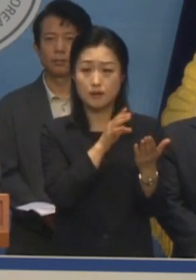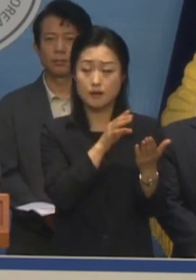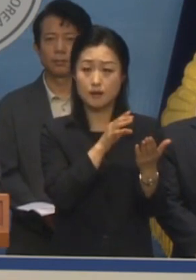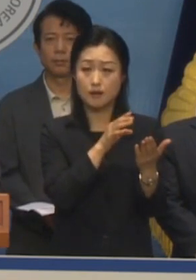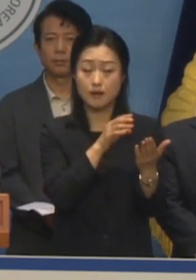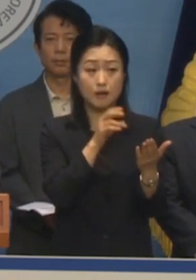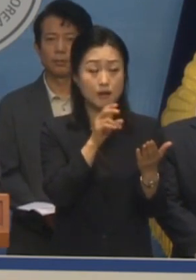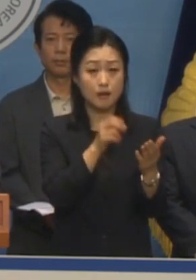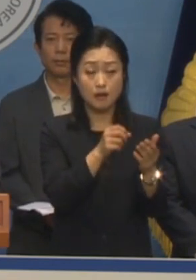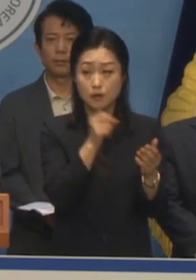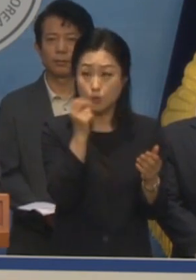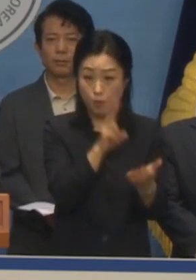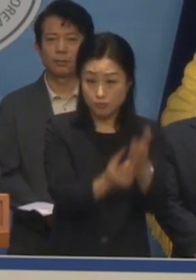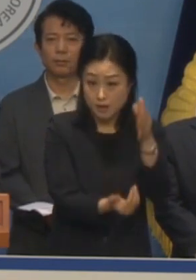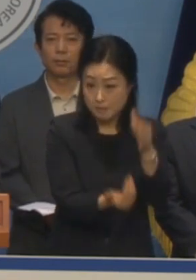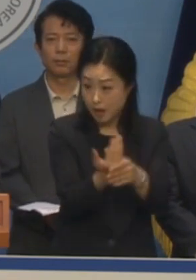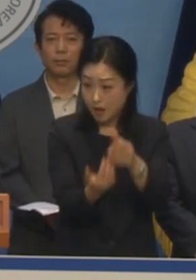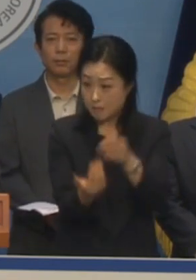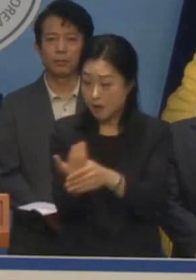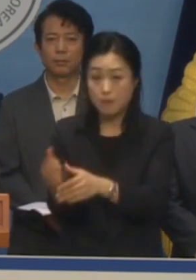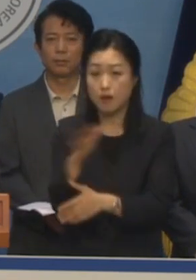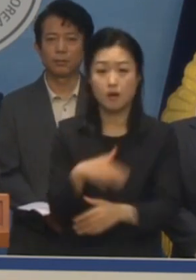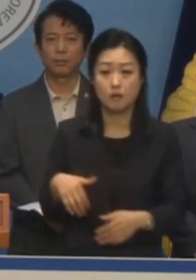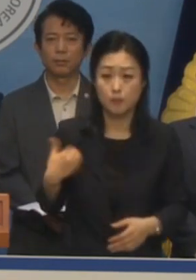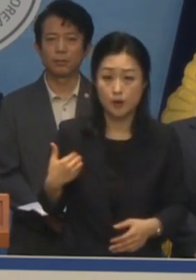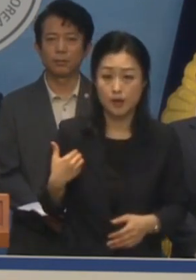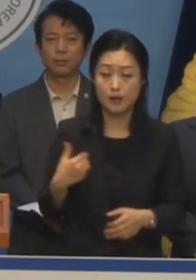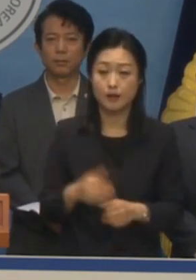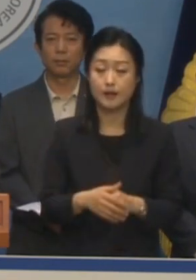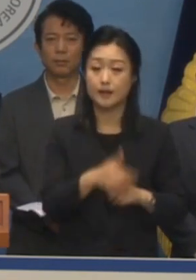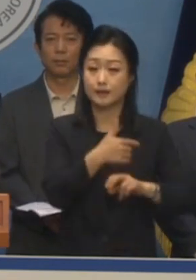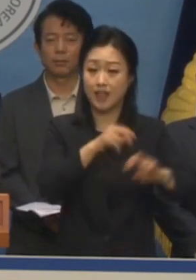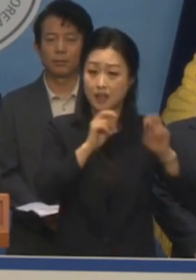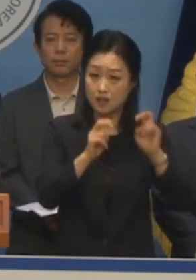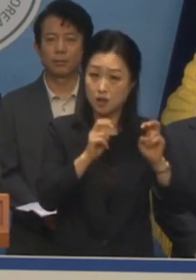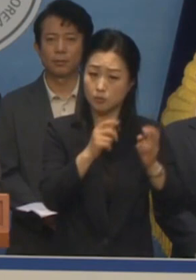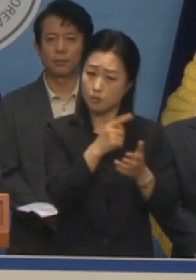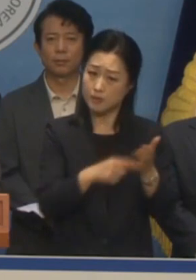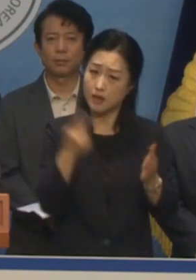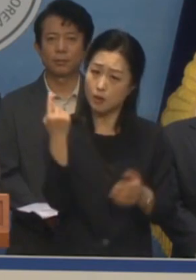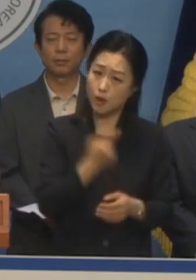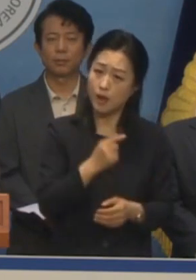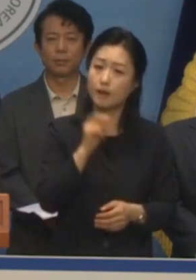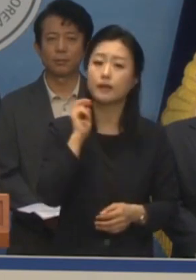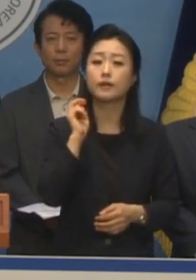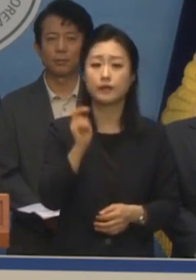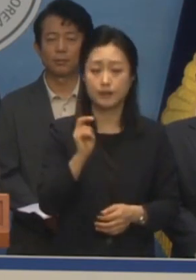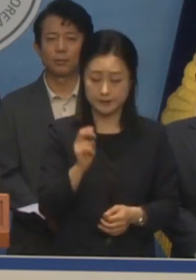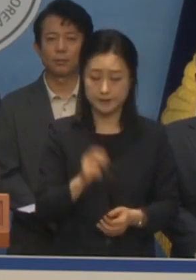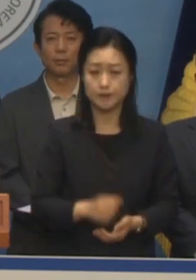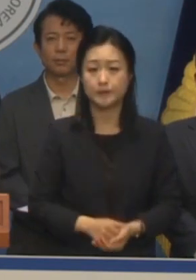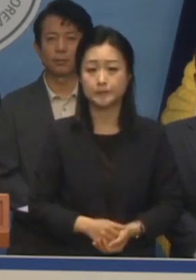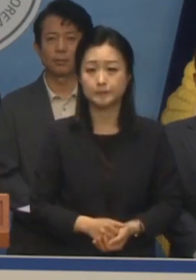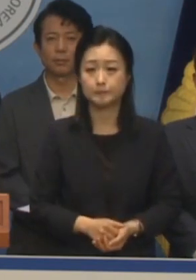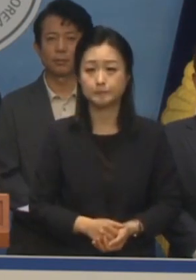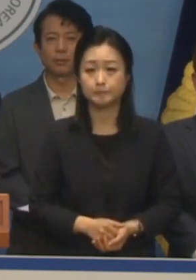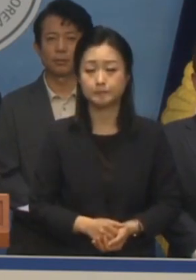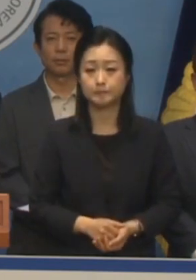확장될지 아무도 모릅니다. 조만간 대기업까지 그 여파가 미칠 것이라는 예측이